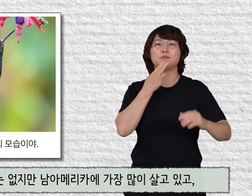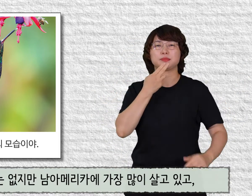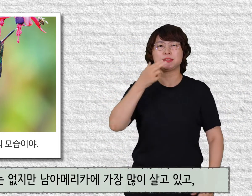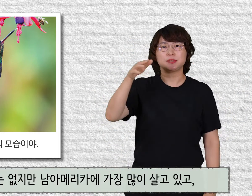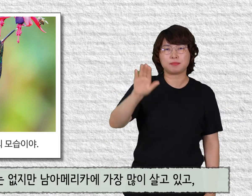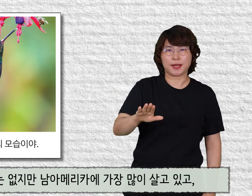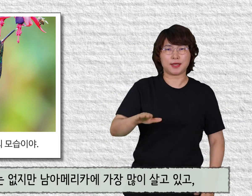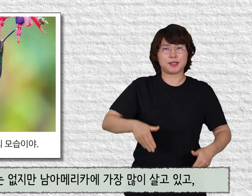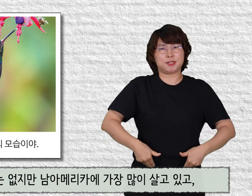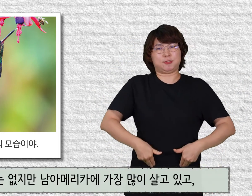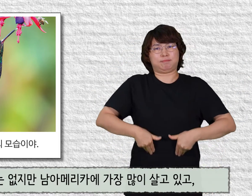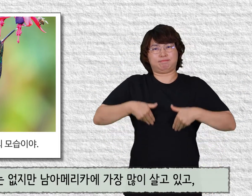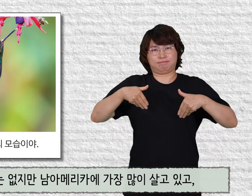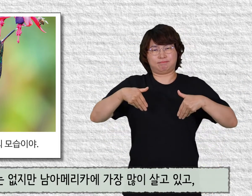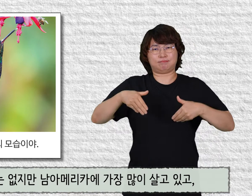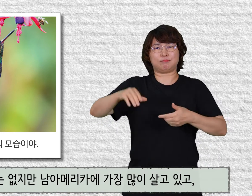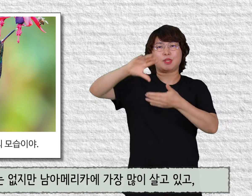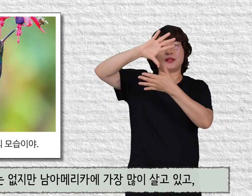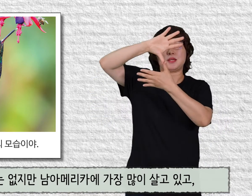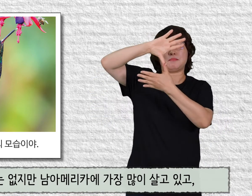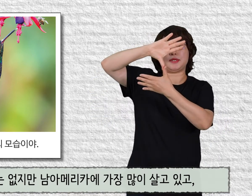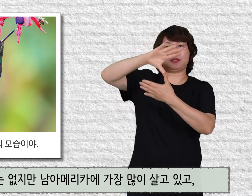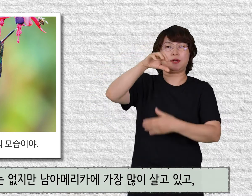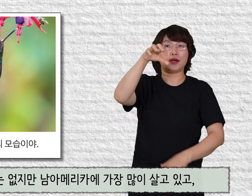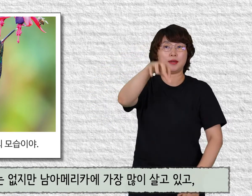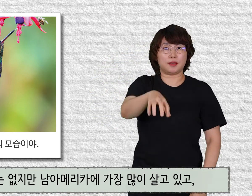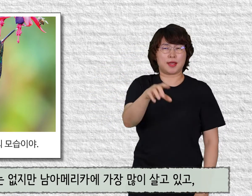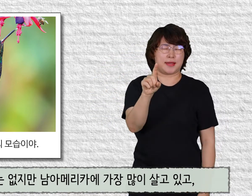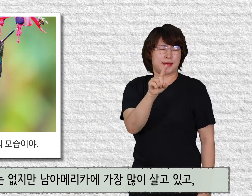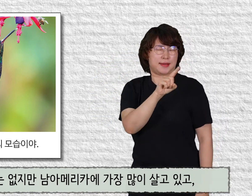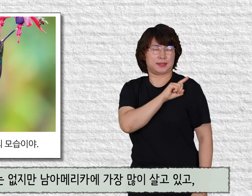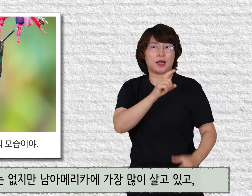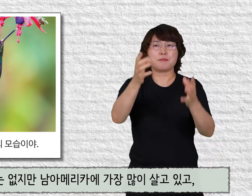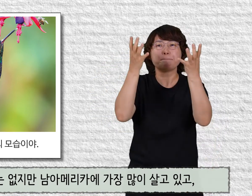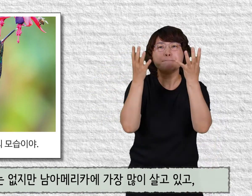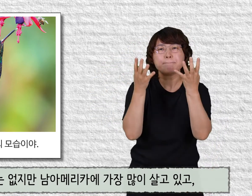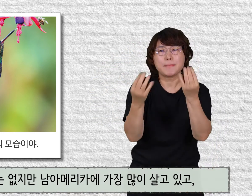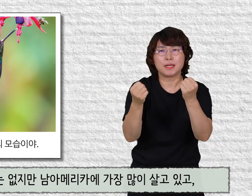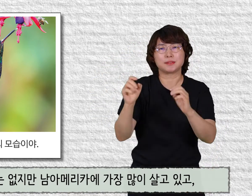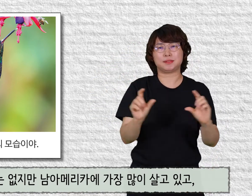우리나라에는 없지만 남아메리카에 가장 많이 살고 있고